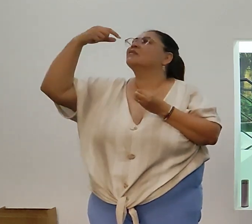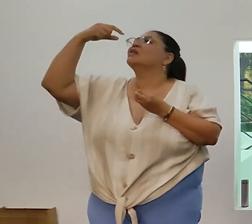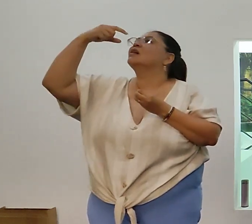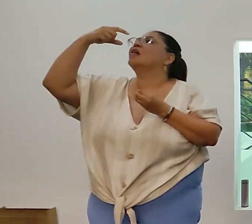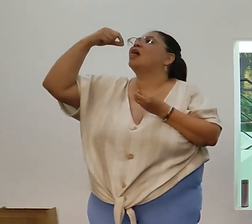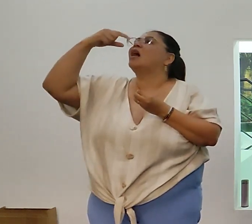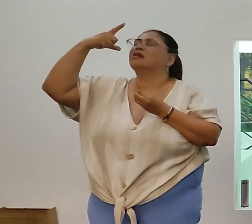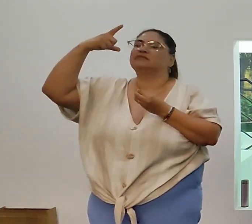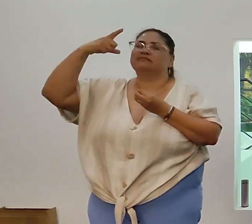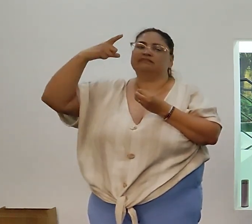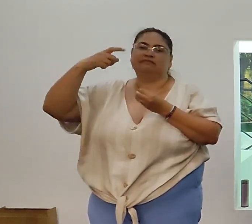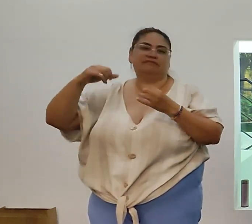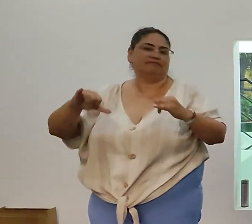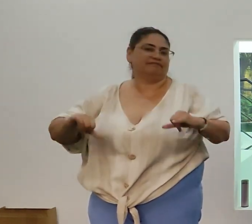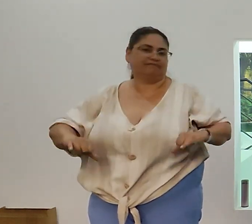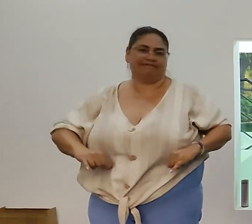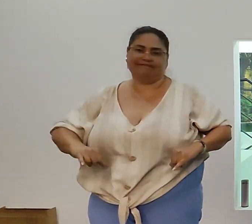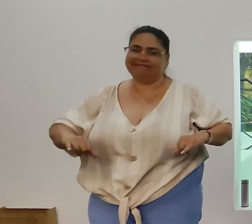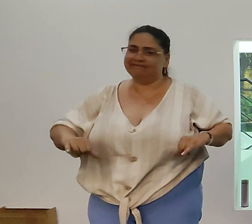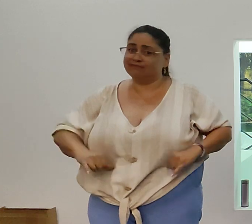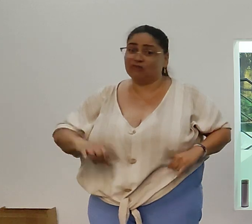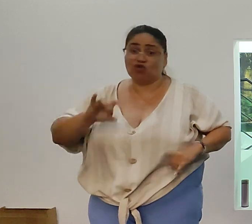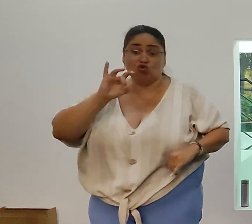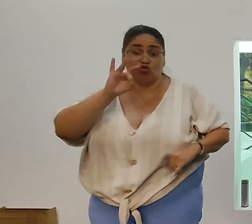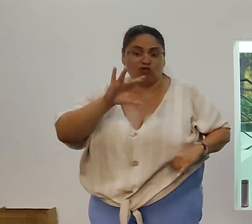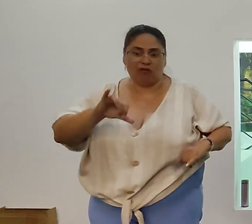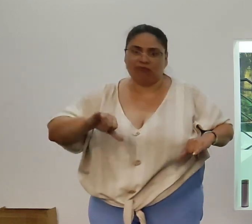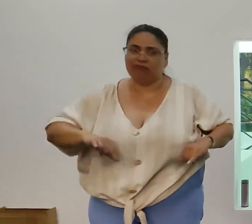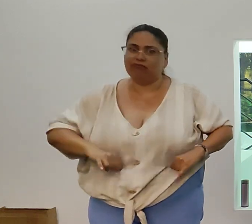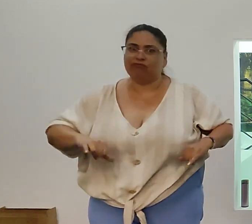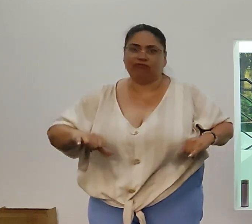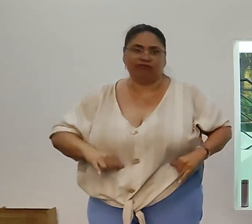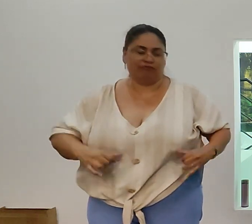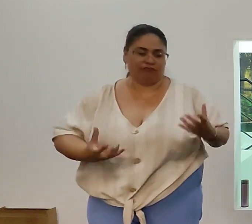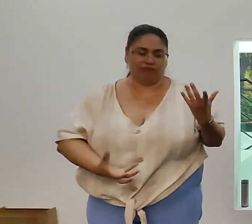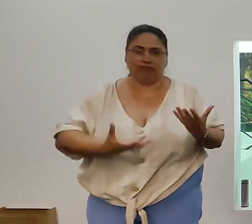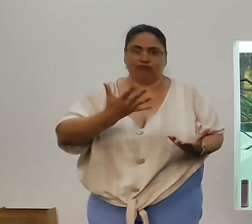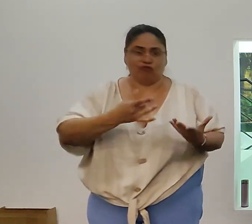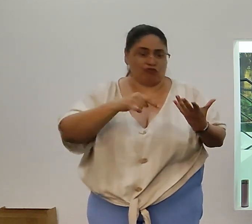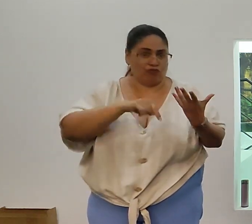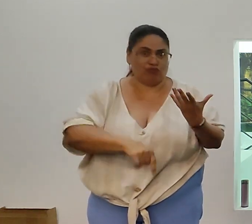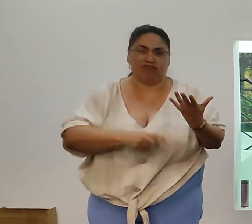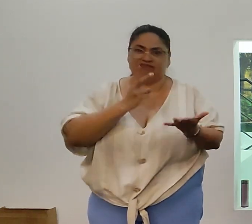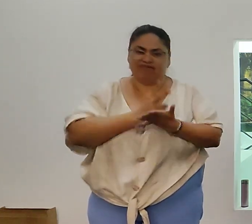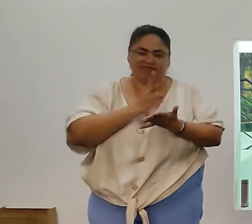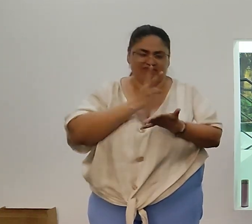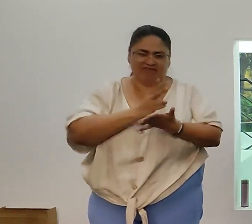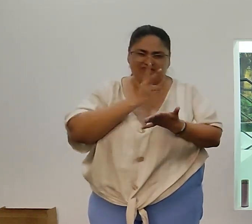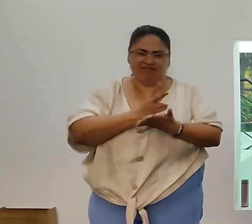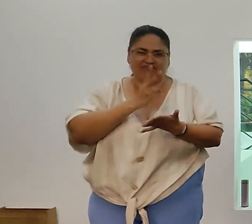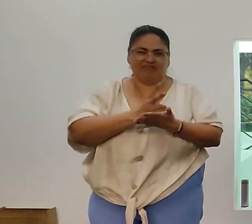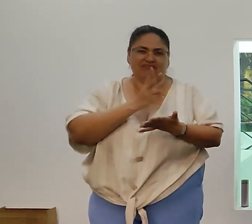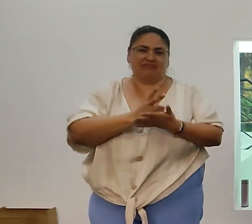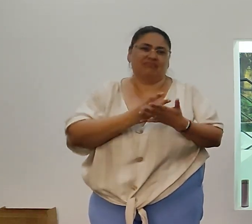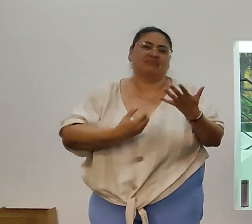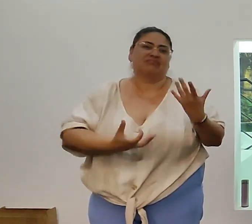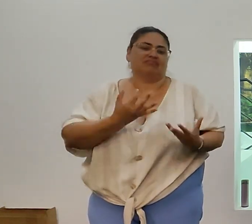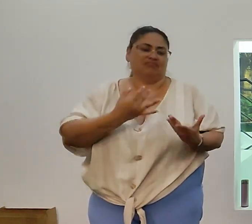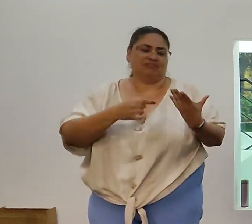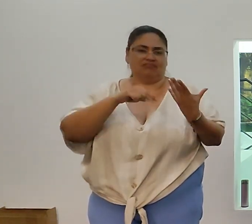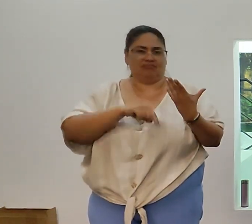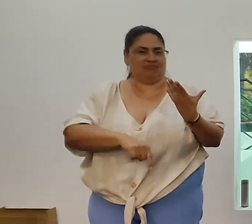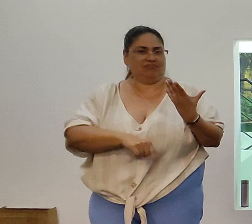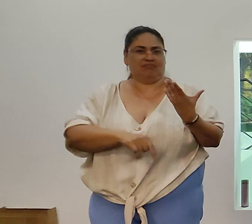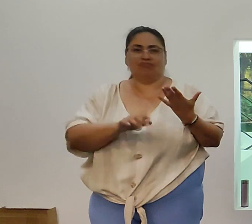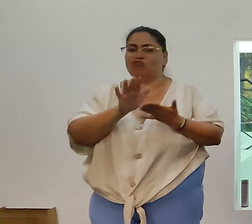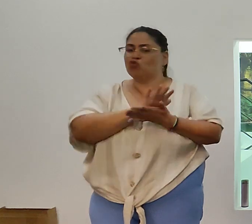de alívio terá no inferno. Nenhuma gota de alívio que seja será dado àqueles